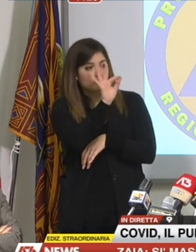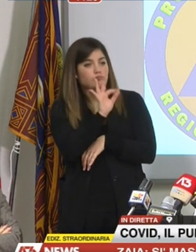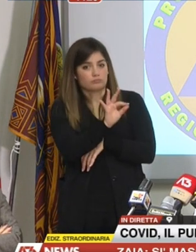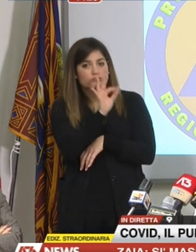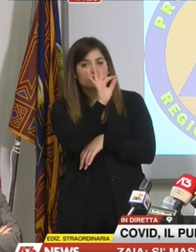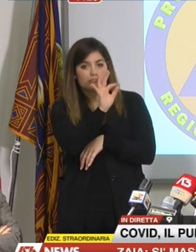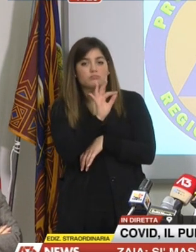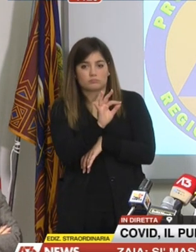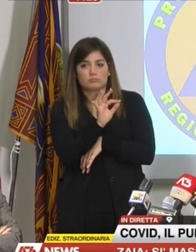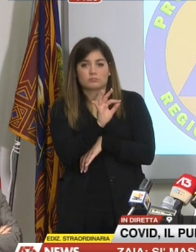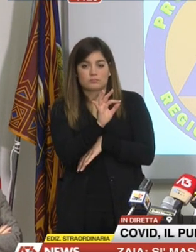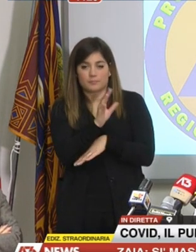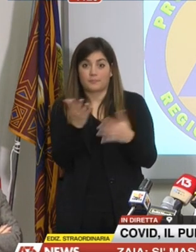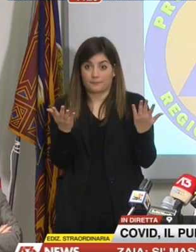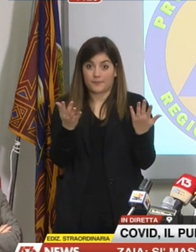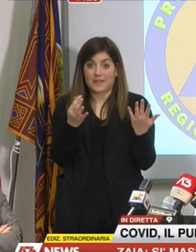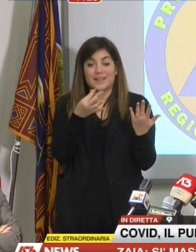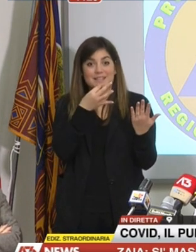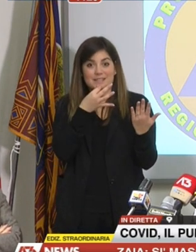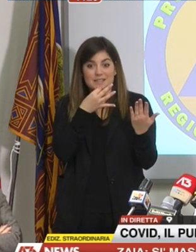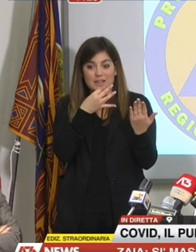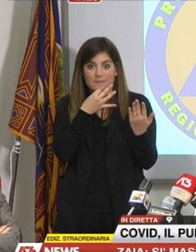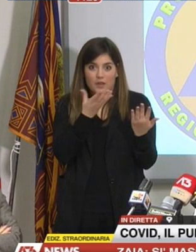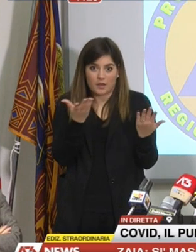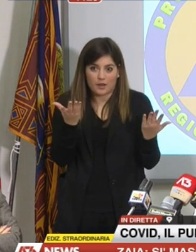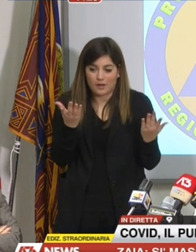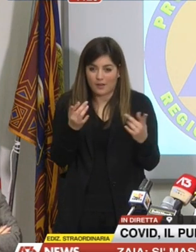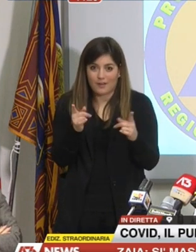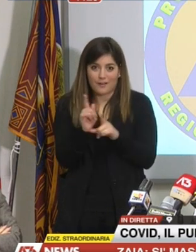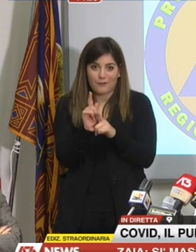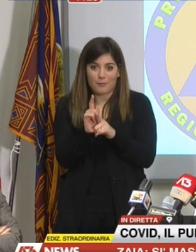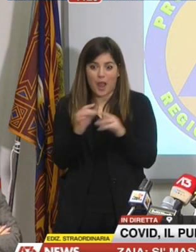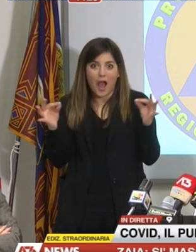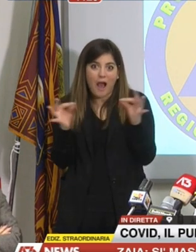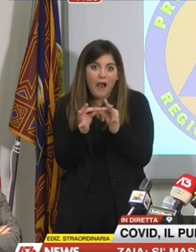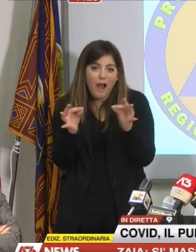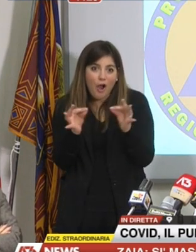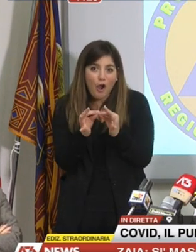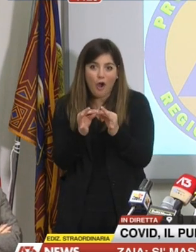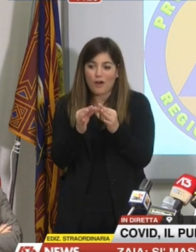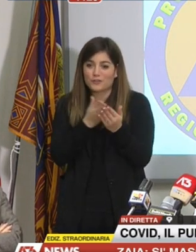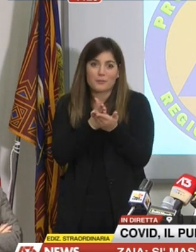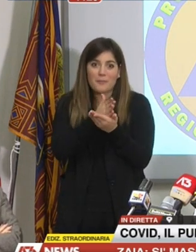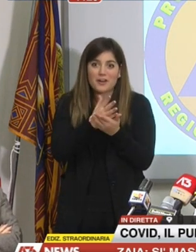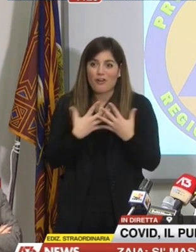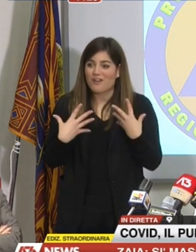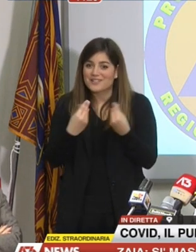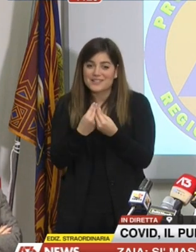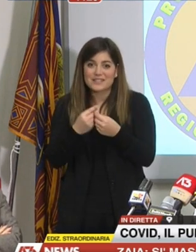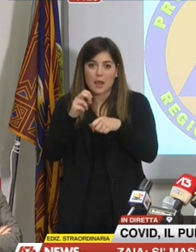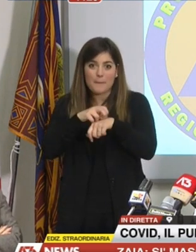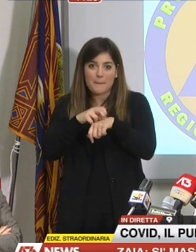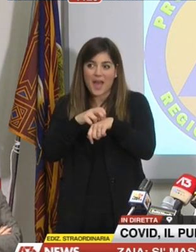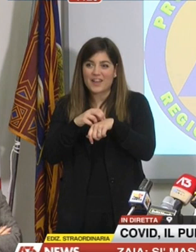Quindi non era proprio un'eresia pensare che si potesse fare un bel accordo e un bel percorso con i medici di base. No, lo